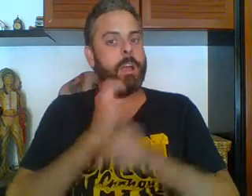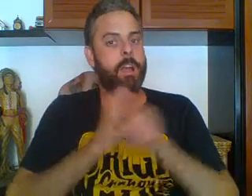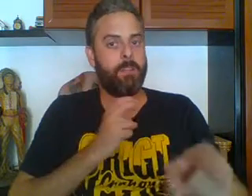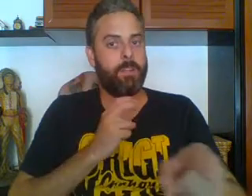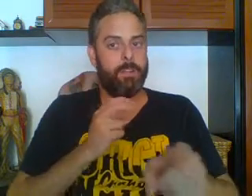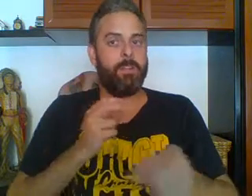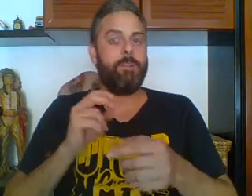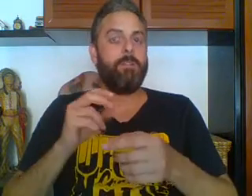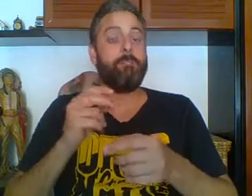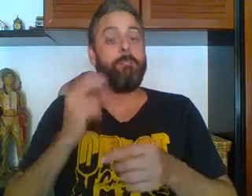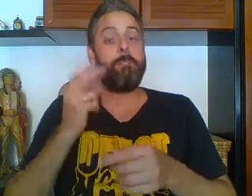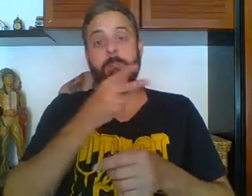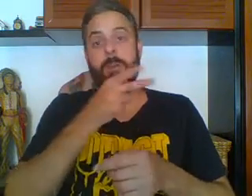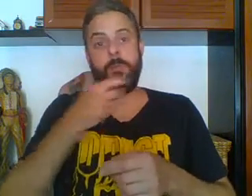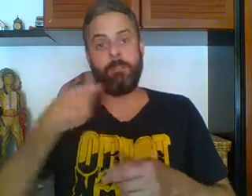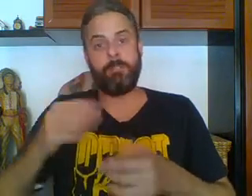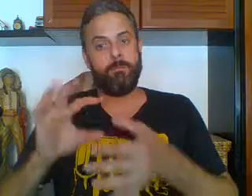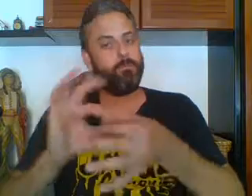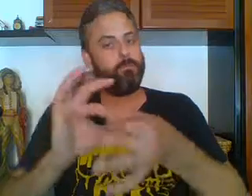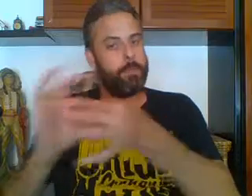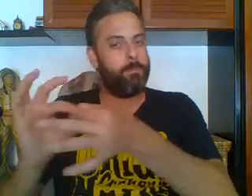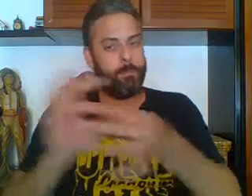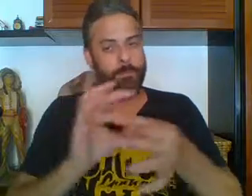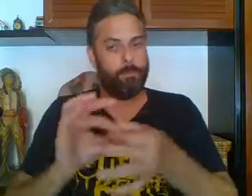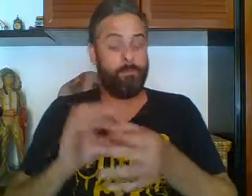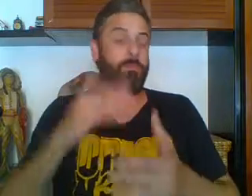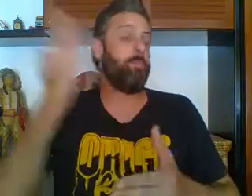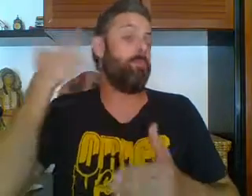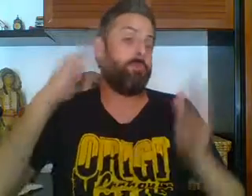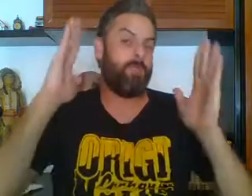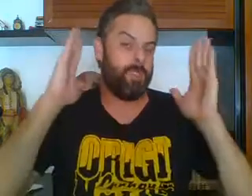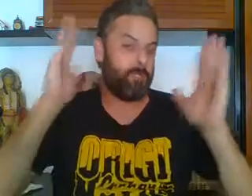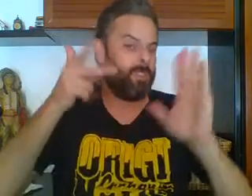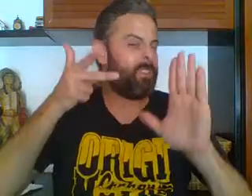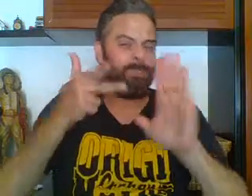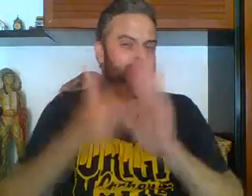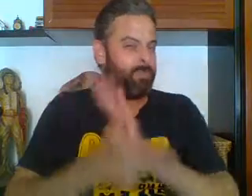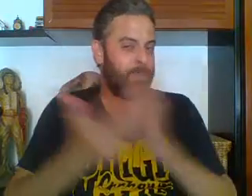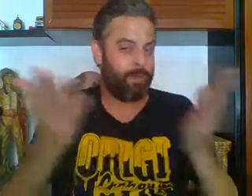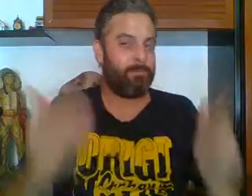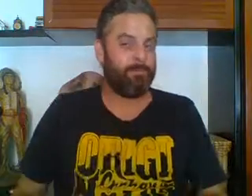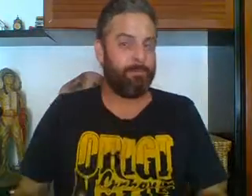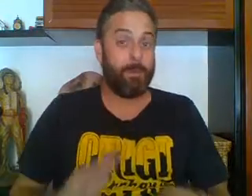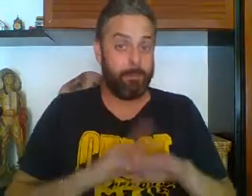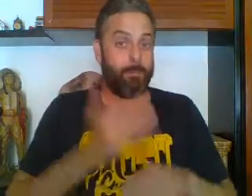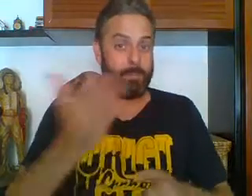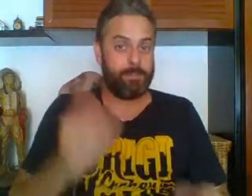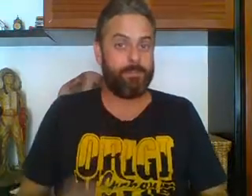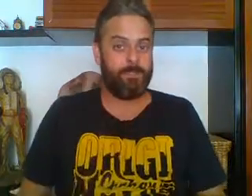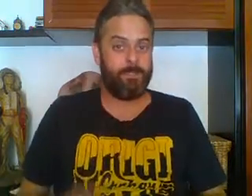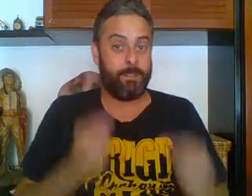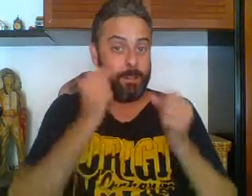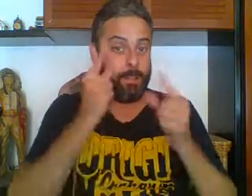rampas superior al 10%, 7 de media. Eso sí, luego van a tener 2 kilómetros más llanos y luego de nuevo otro kilómetro